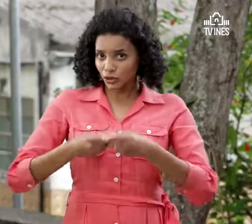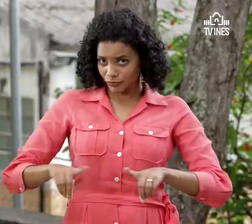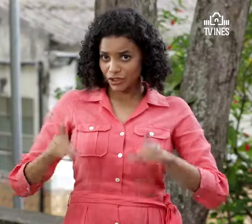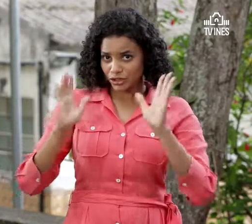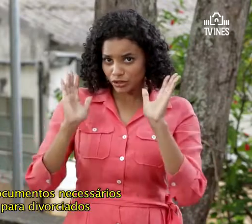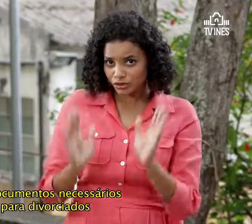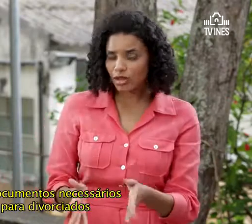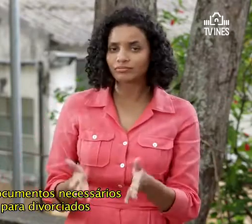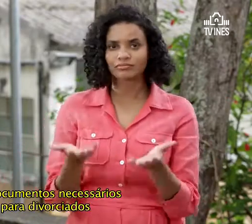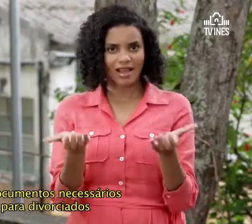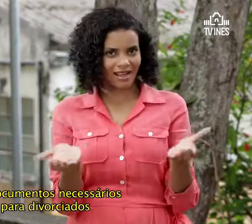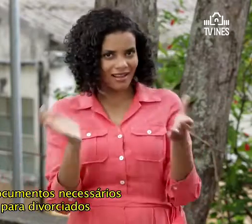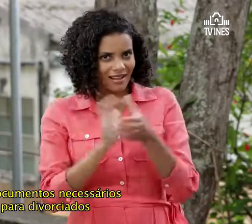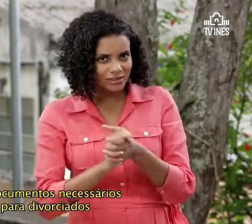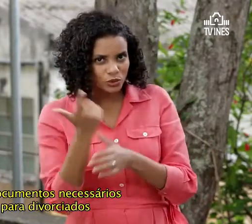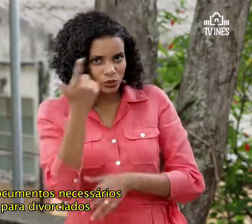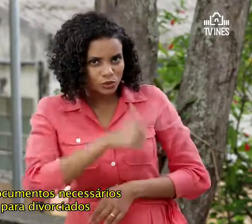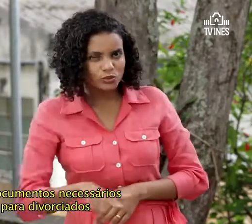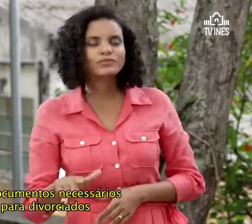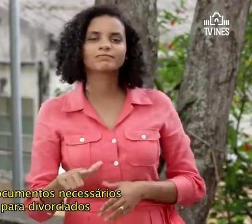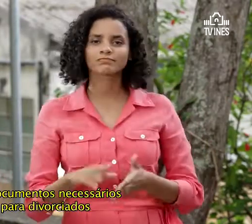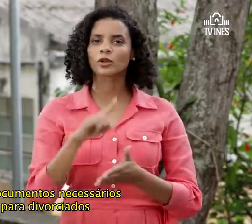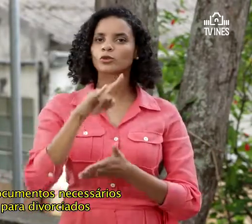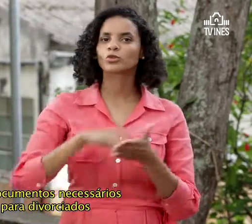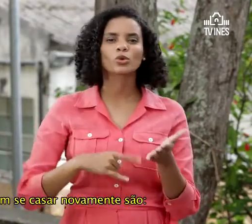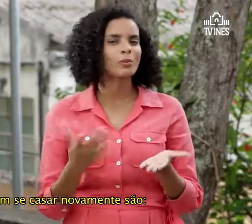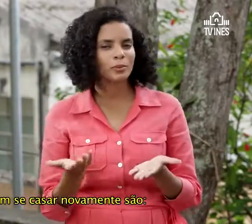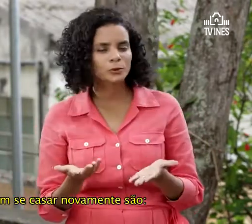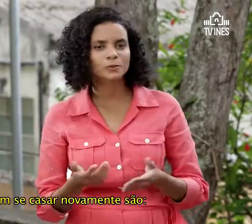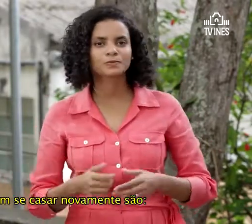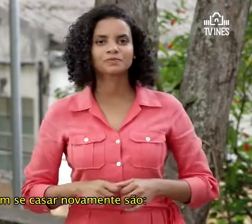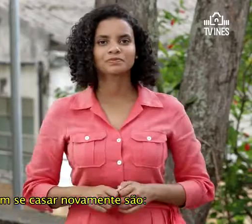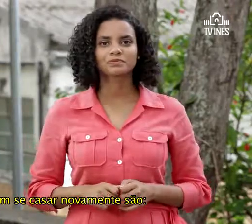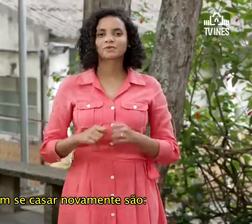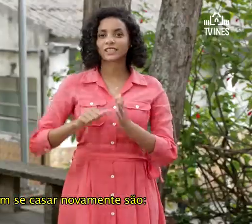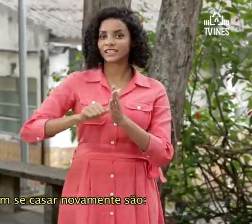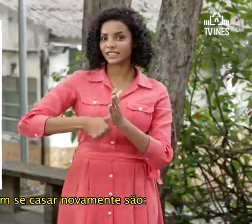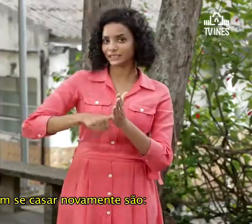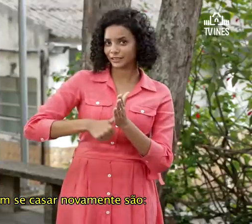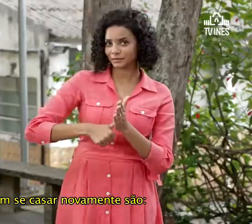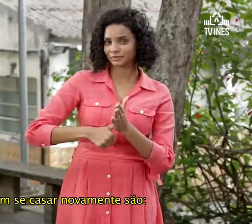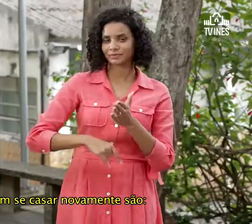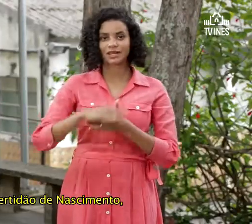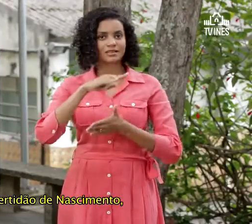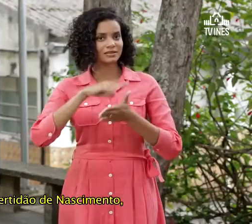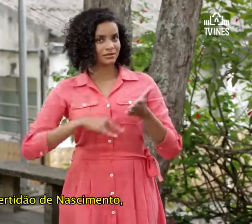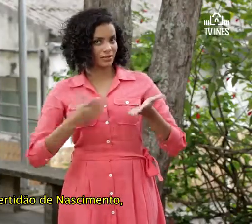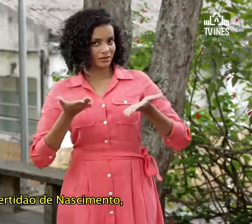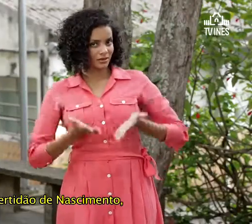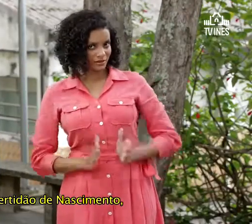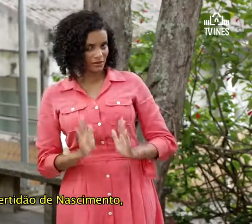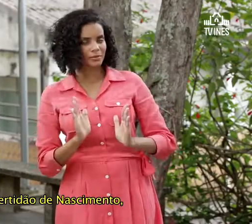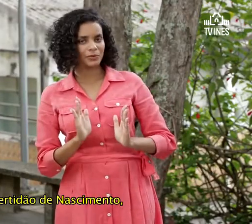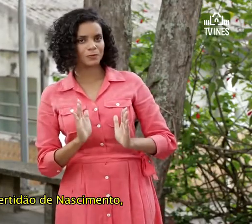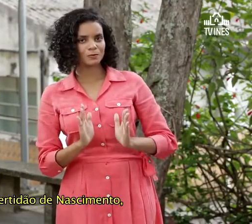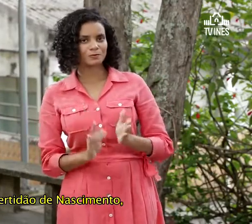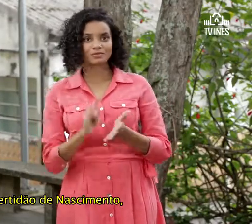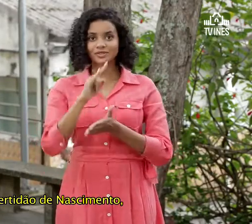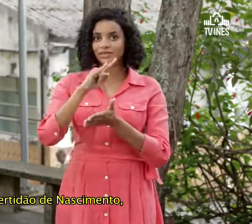Os documentos necessários para divorciados que querem se casar novamente são RG, certidão de